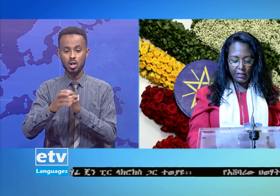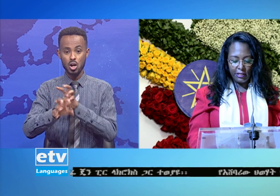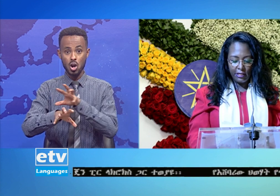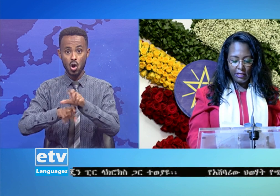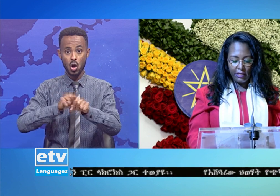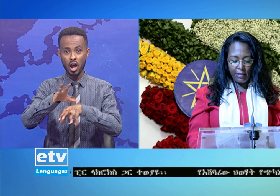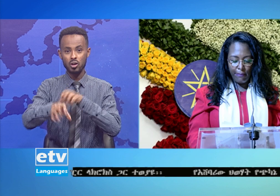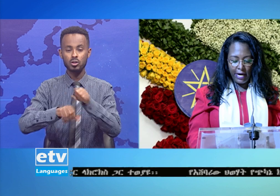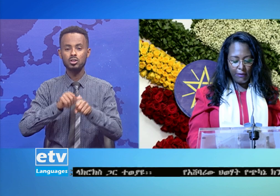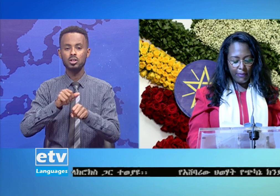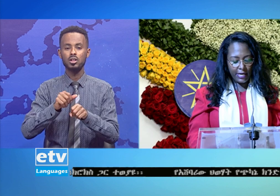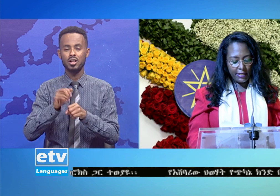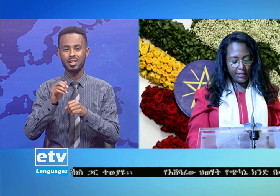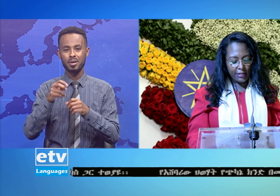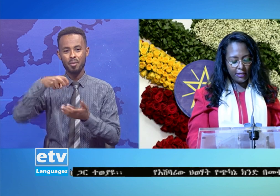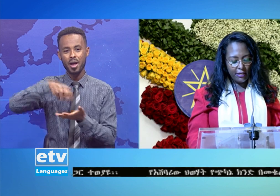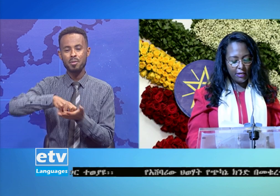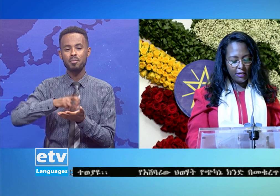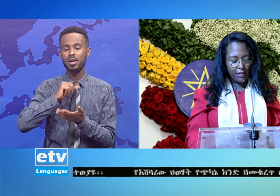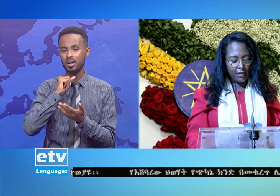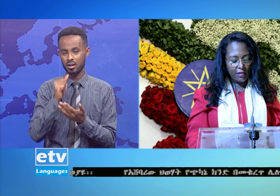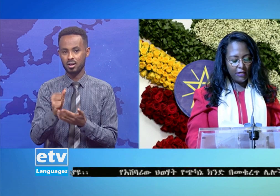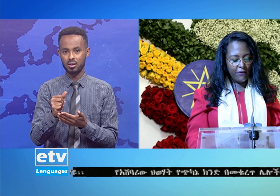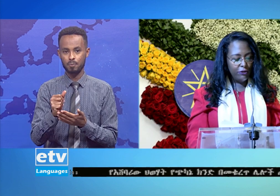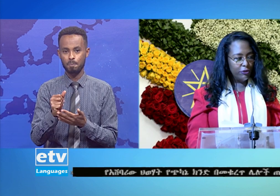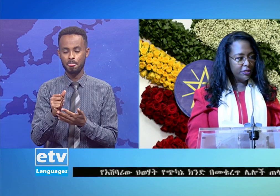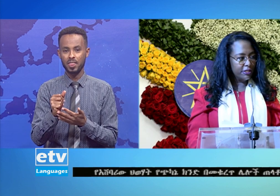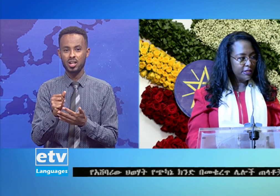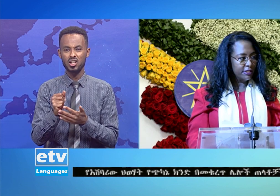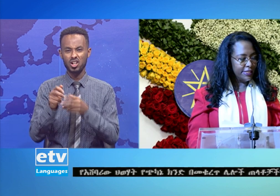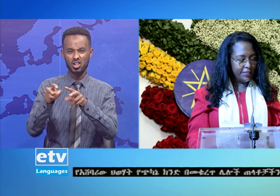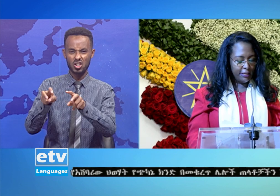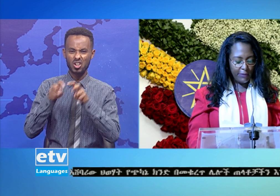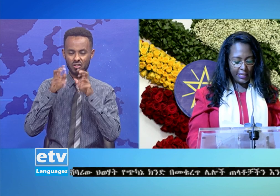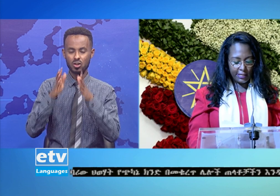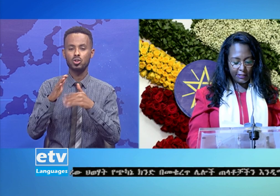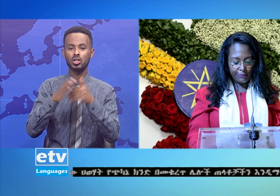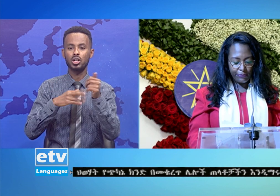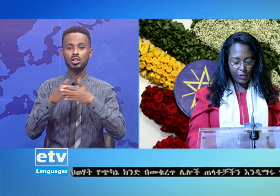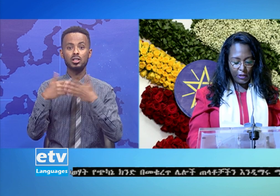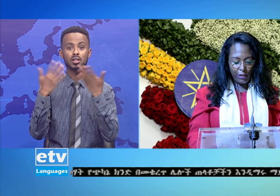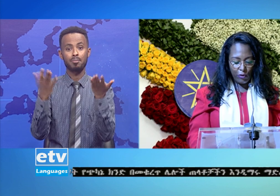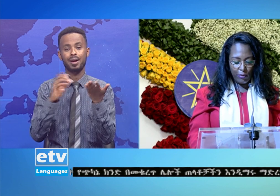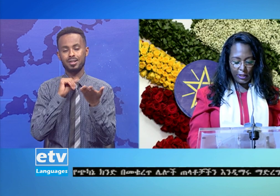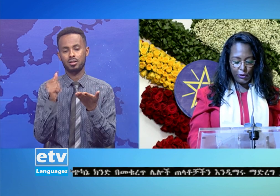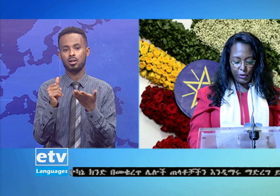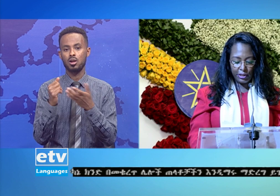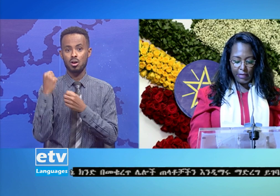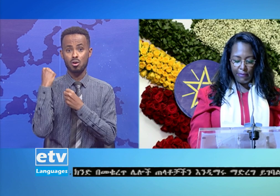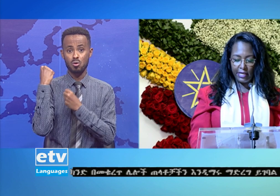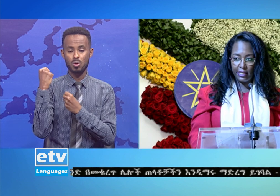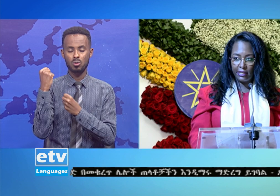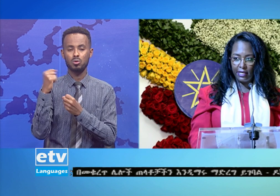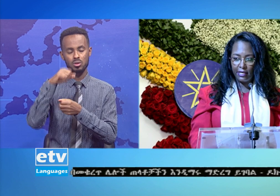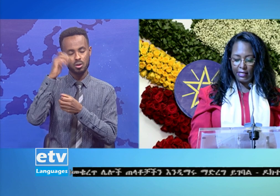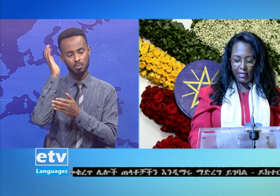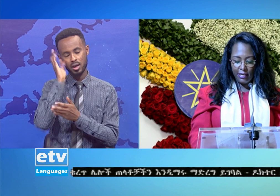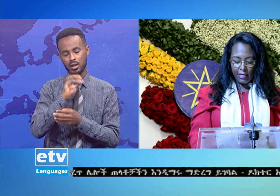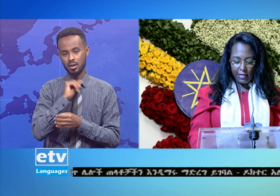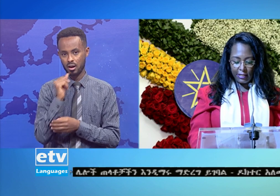ለወራሪዎች የማይንበረከክ፣ ለግፈኞች እጅ የማይሰጥ፣ ለጉልበተኞች